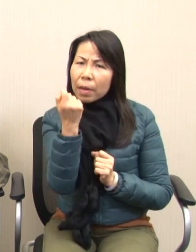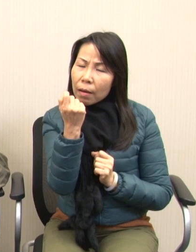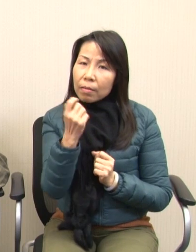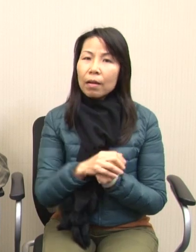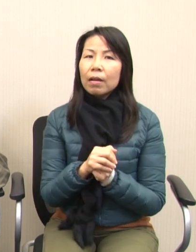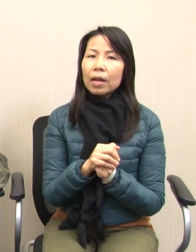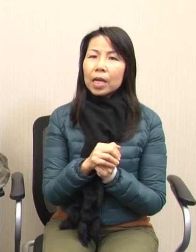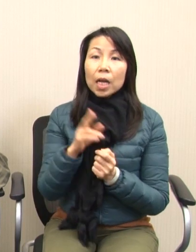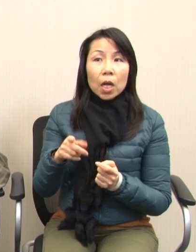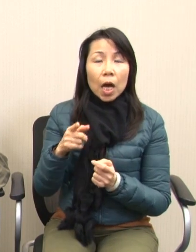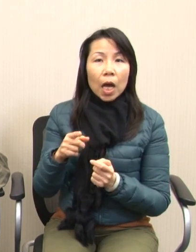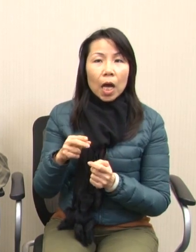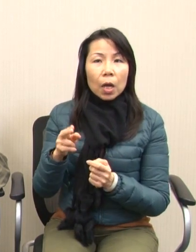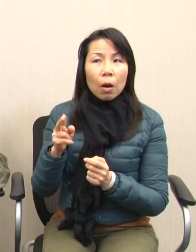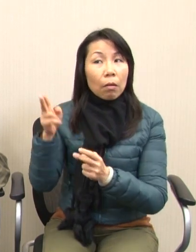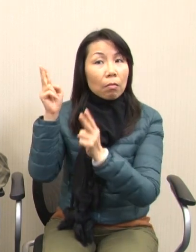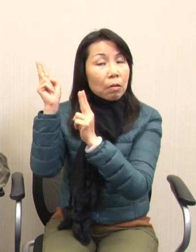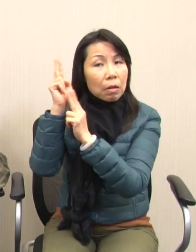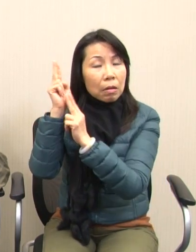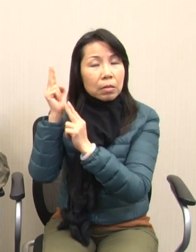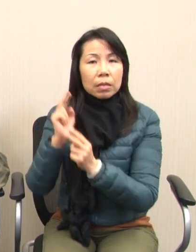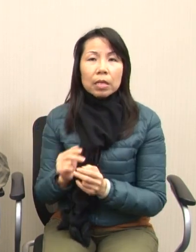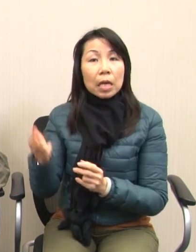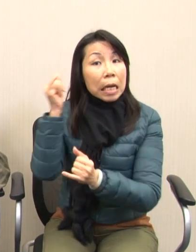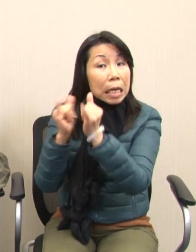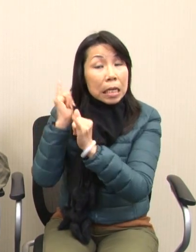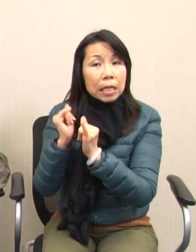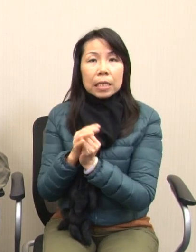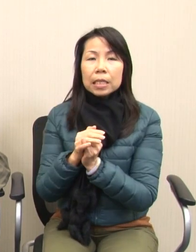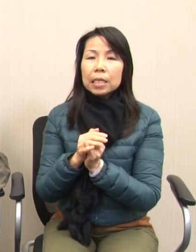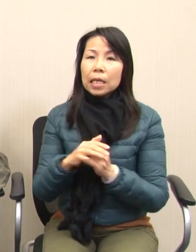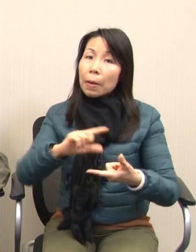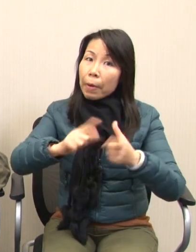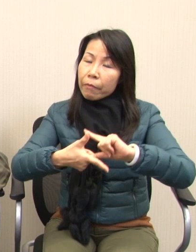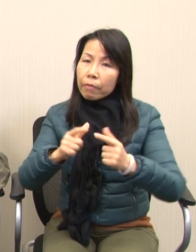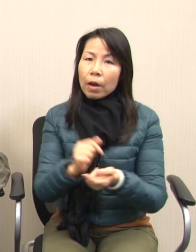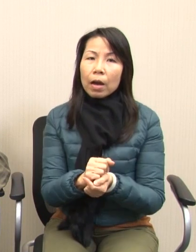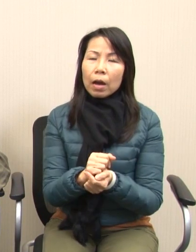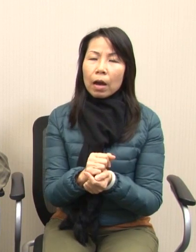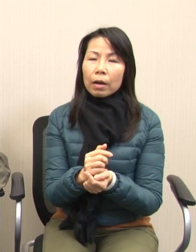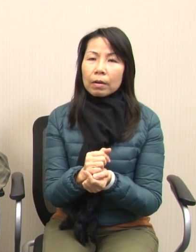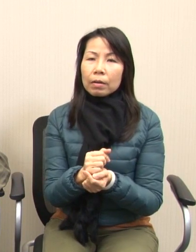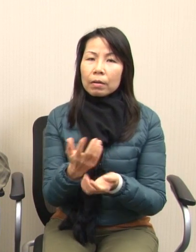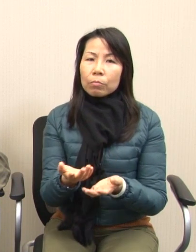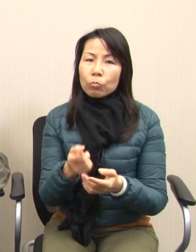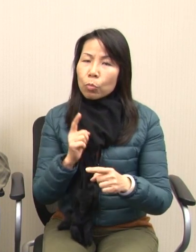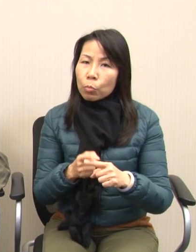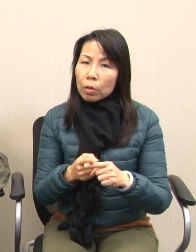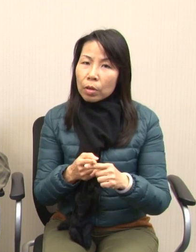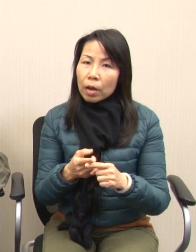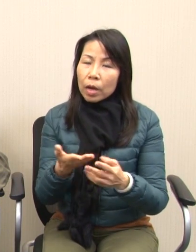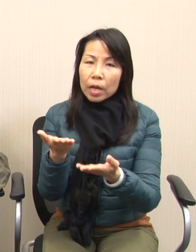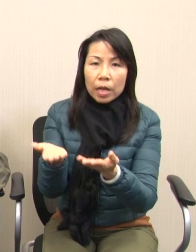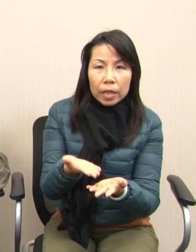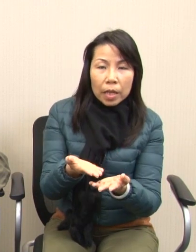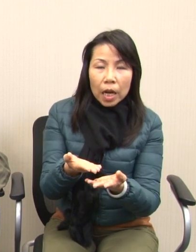史文凭。而真係諗住做一啲好嘅嘢啊！但係實際上其實你借依一個故宮依一